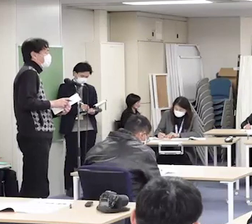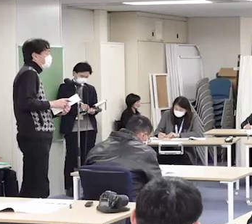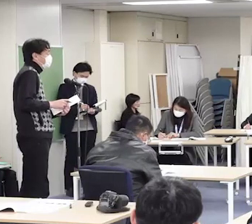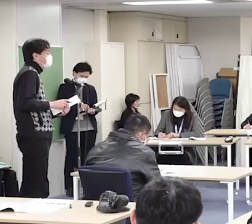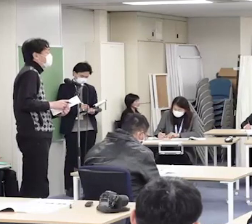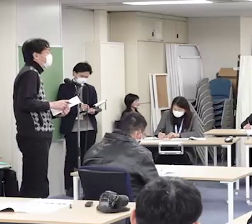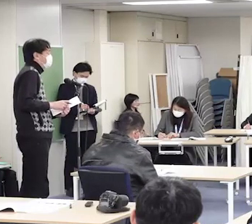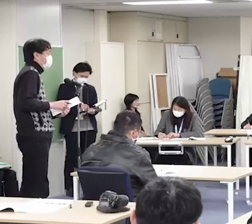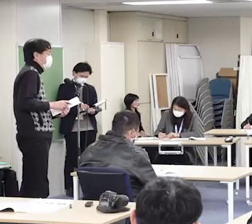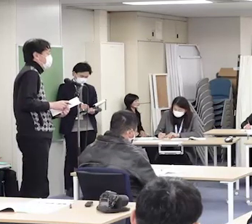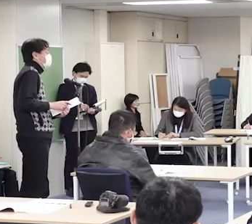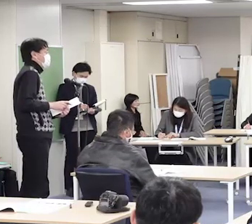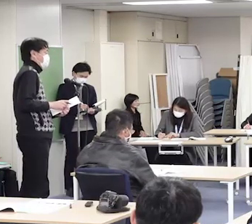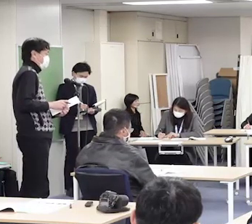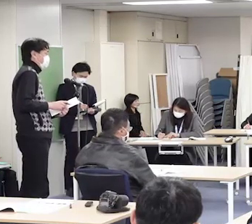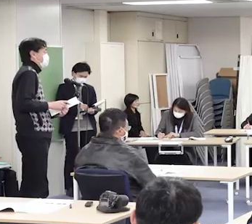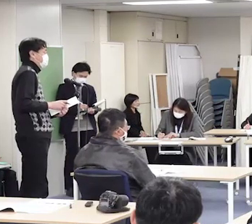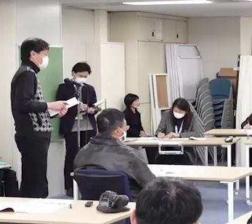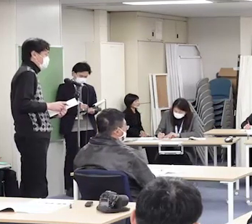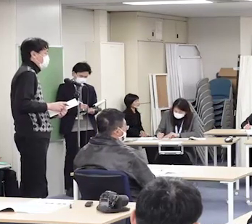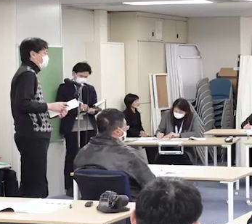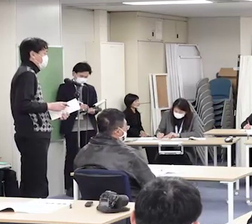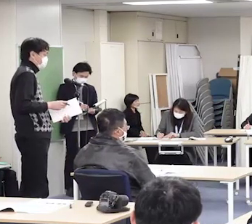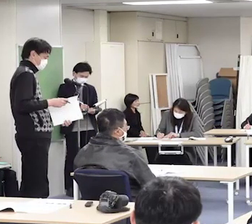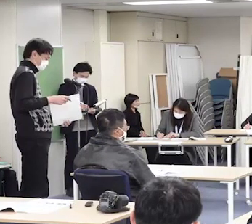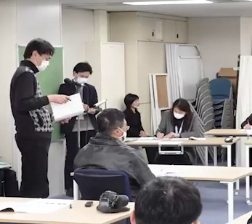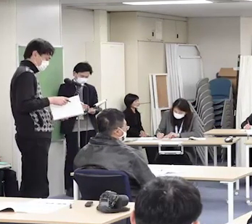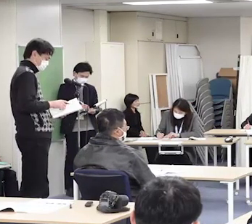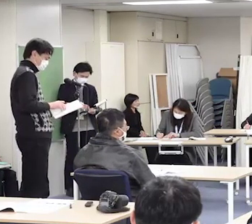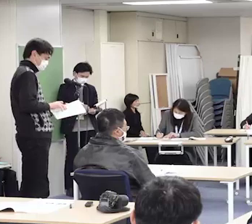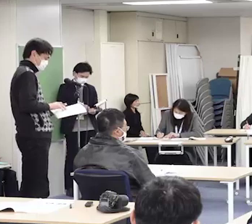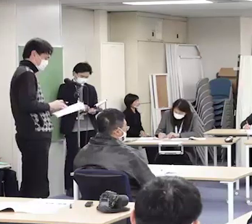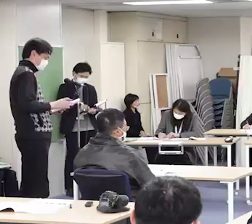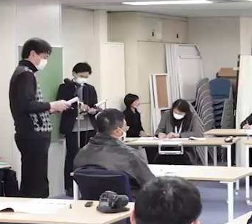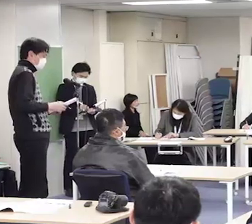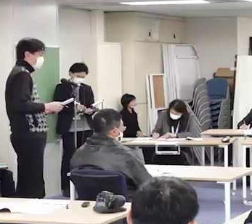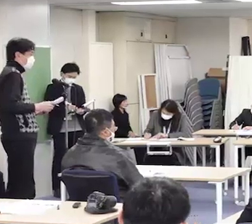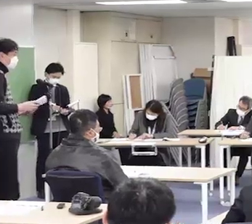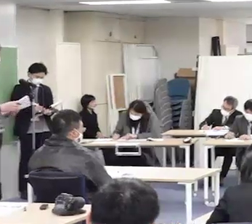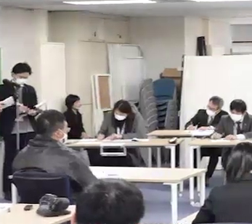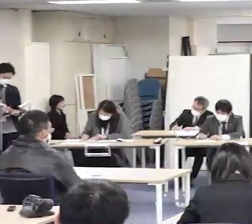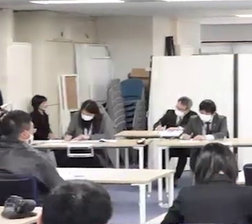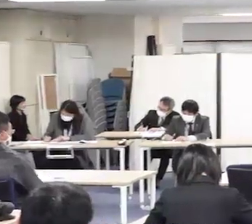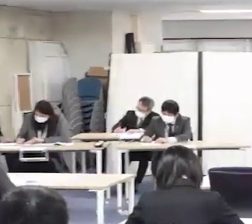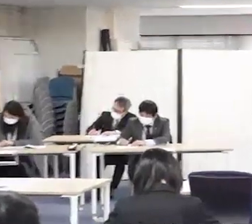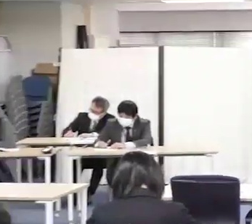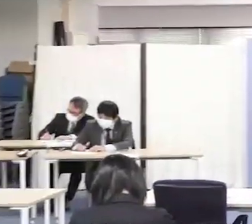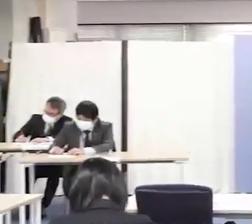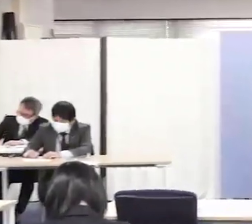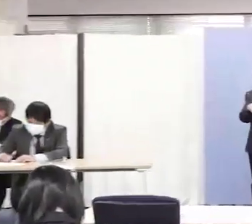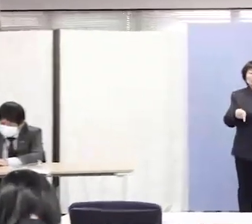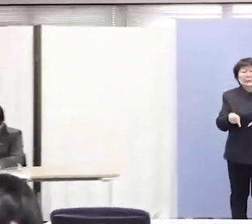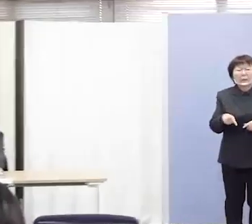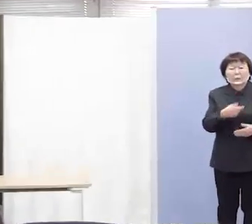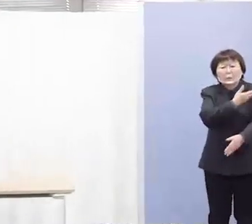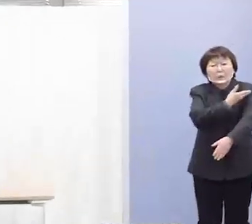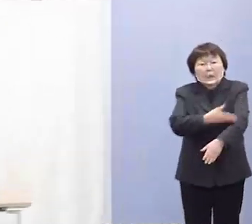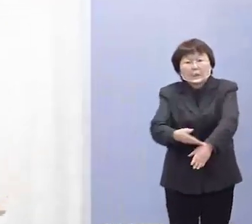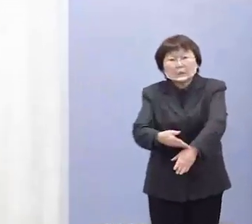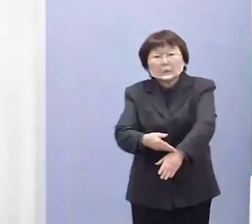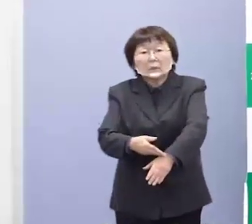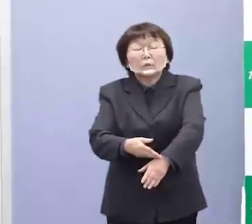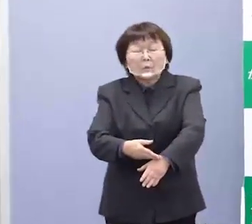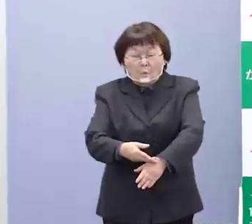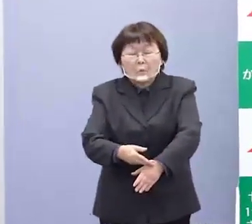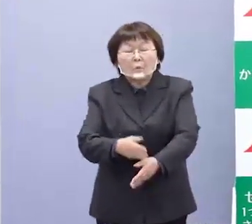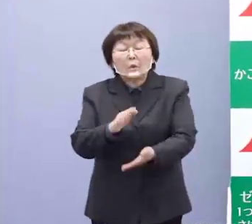発言からなぜそういうふうになったのかを説明してもらってよろしいでしょうか。 はい。この外部監査についてはやはりこの経緯というのをもう一度踏ま